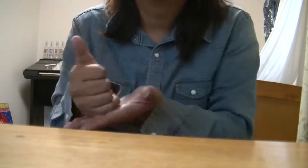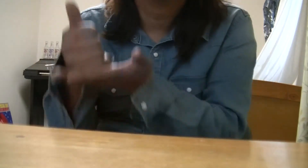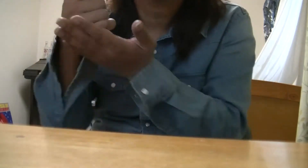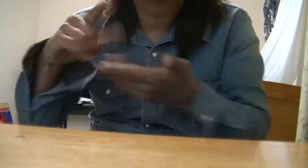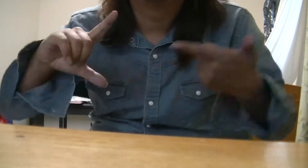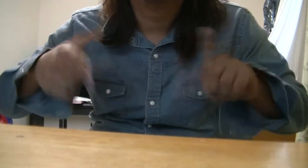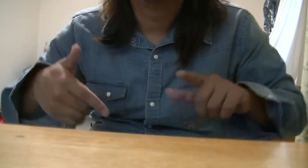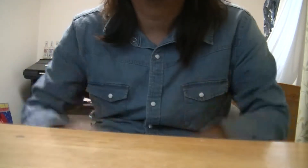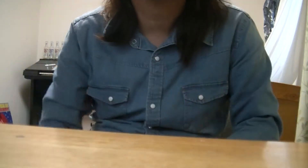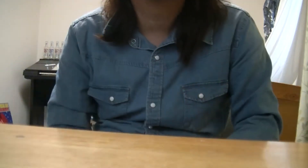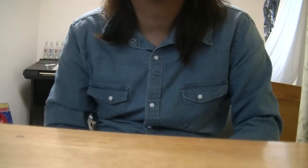く、その